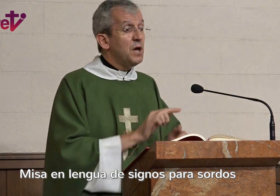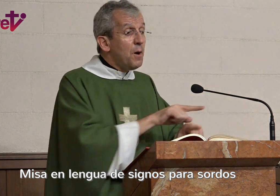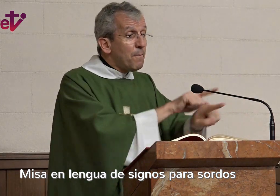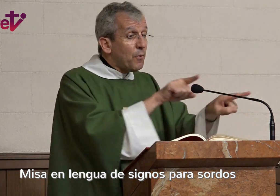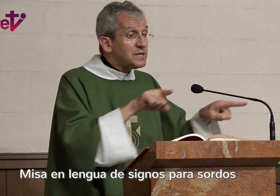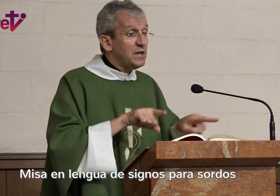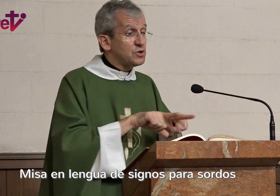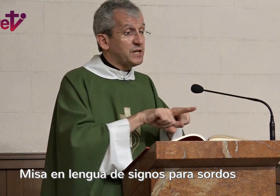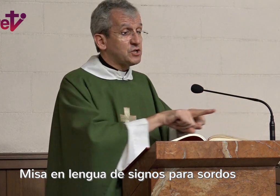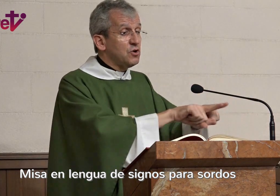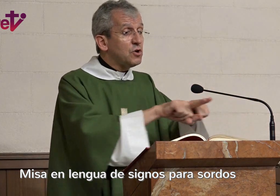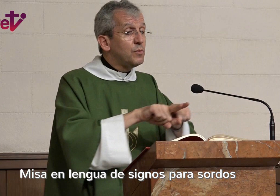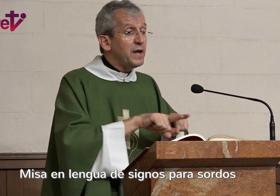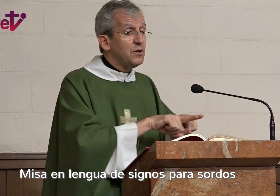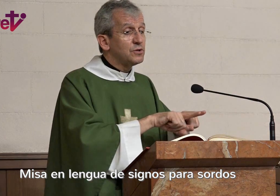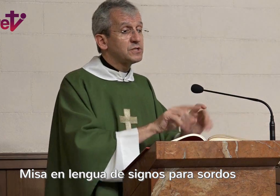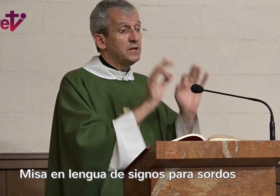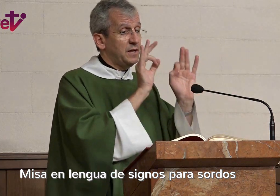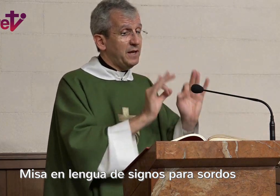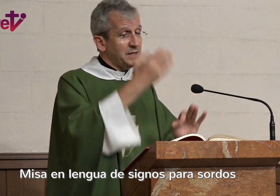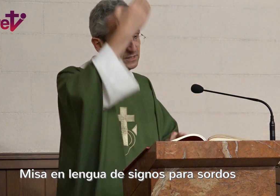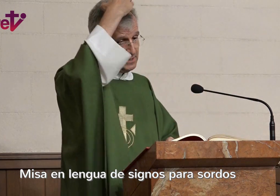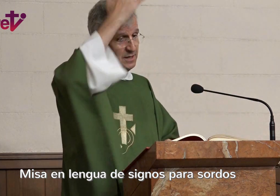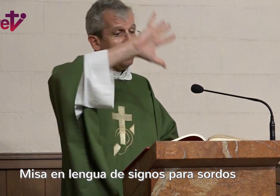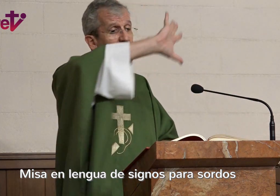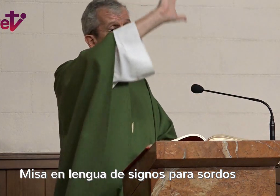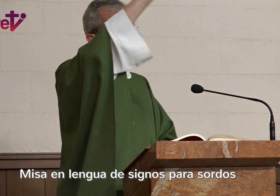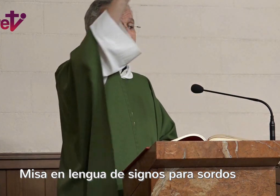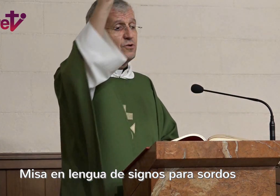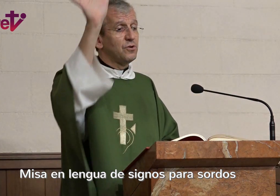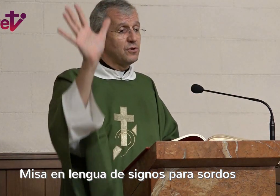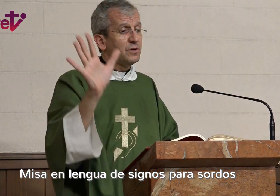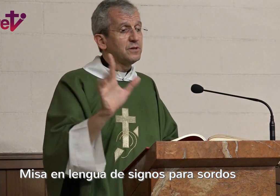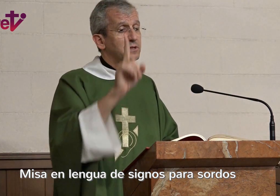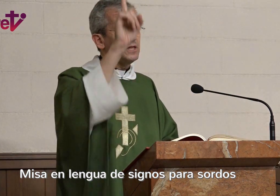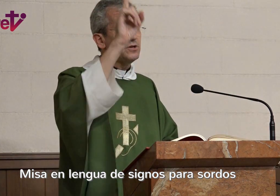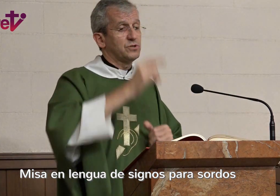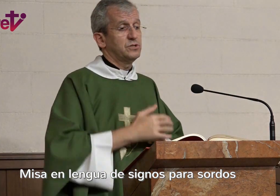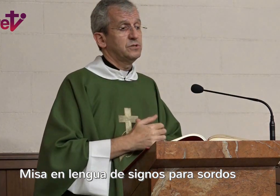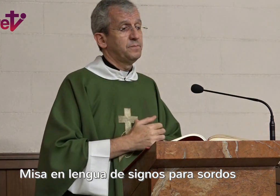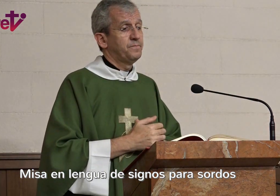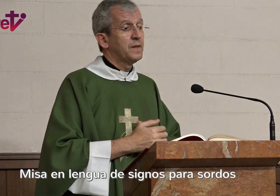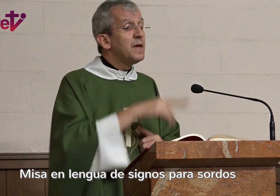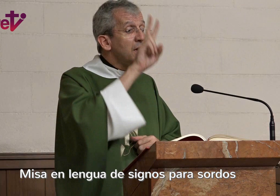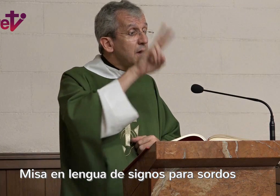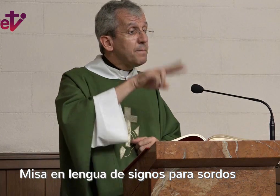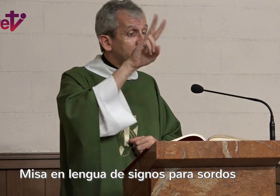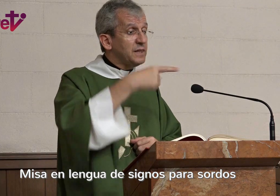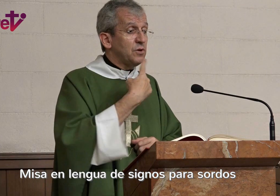Pois de los que son como ellos es el reino de Dios En verdad